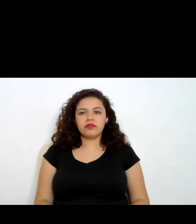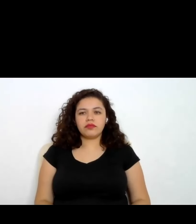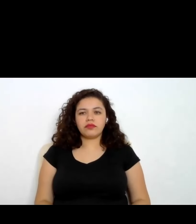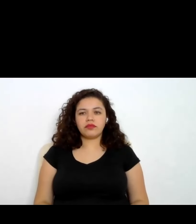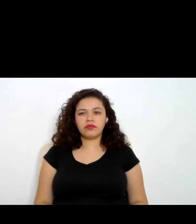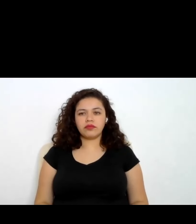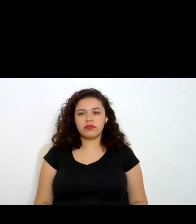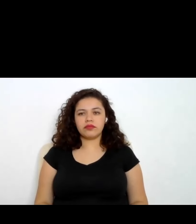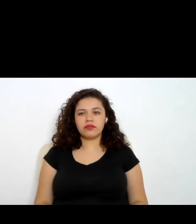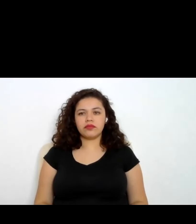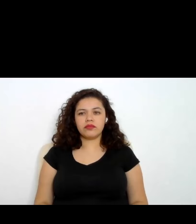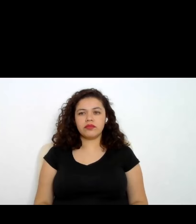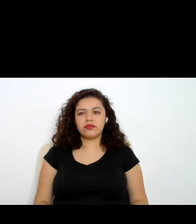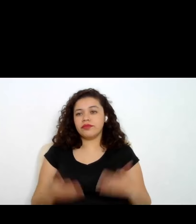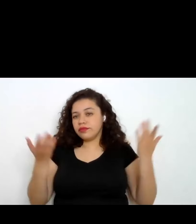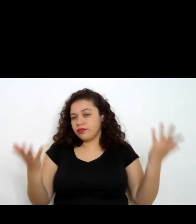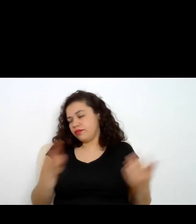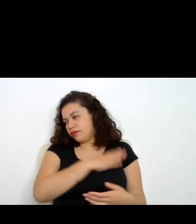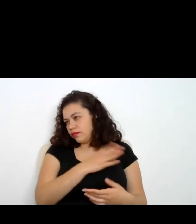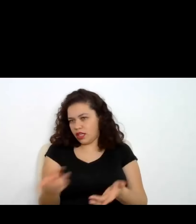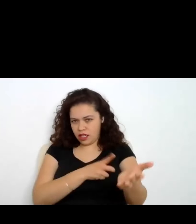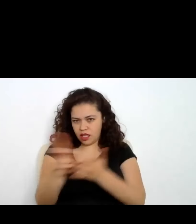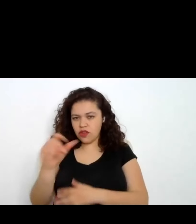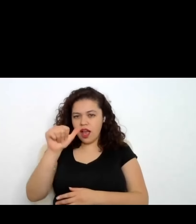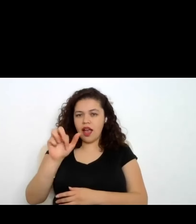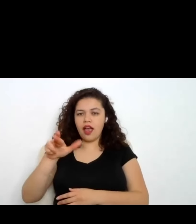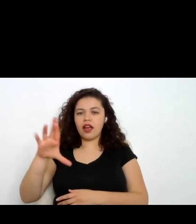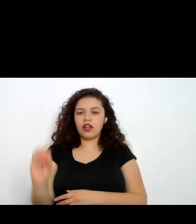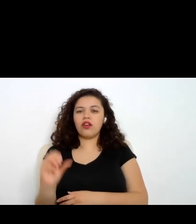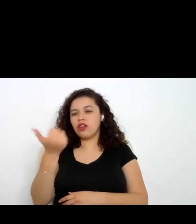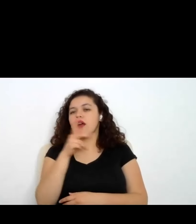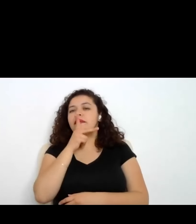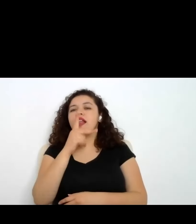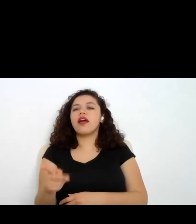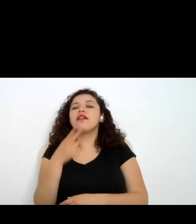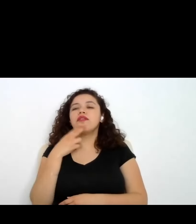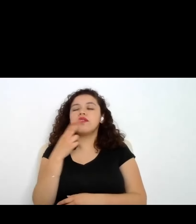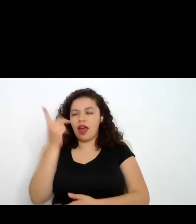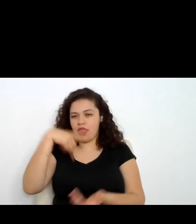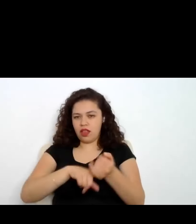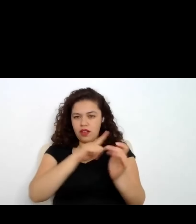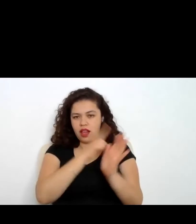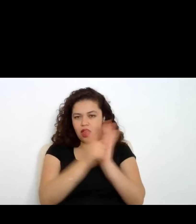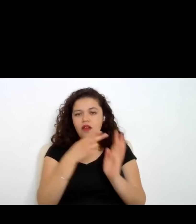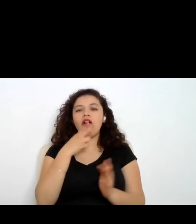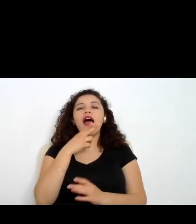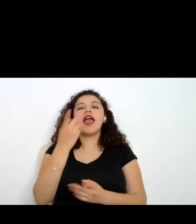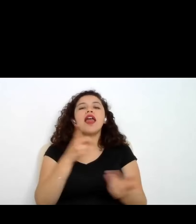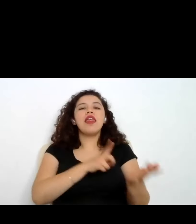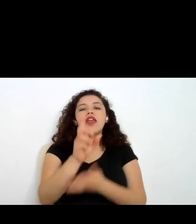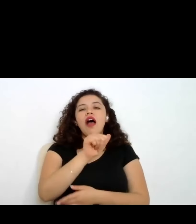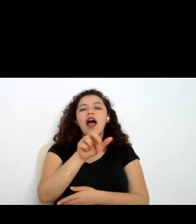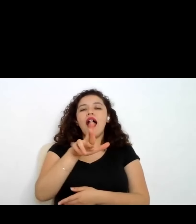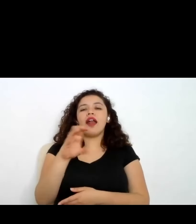Y bueno, tenemos los derechos ARCO, que es otro término que se maneja dentro de la ley, y los derechos ARCO se llaman